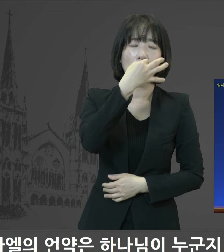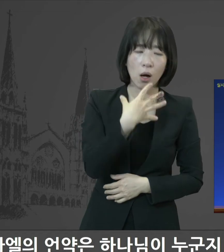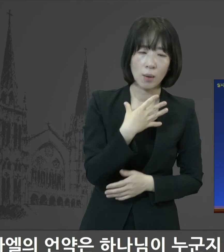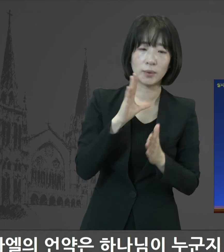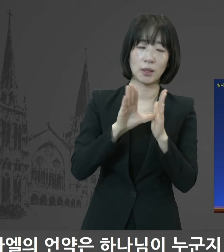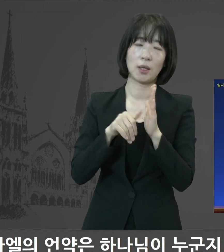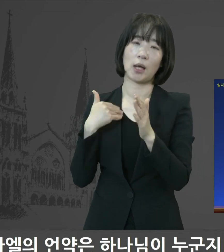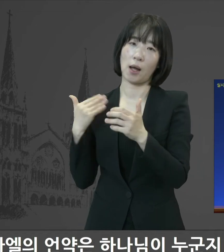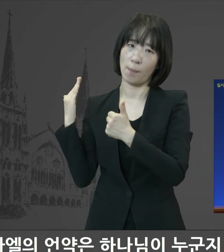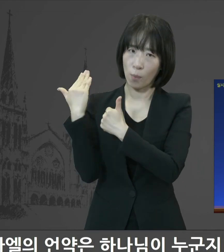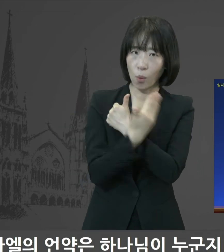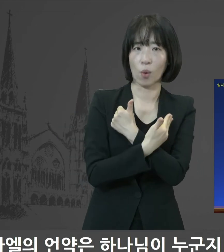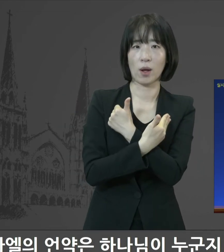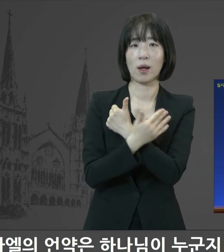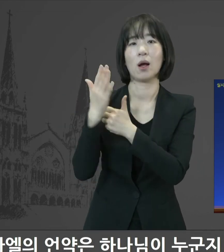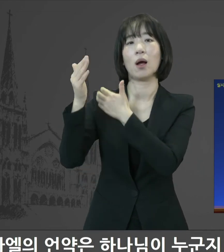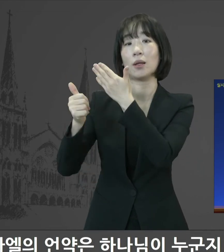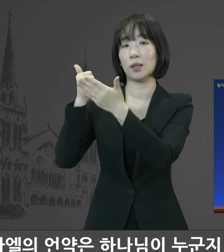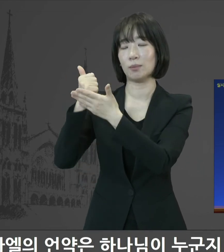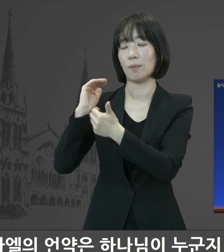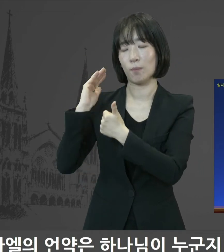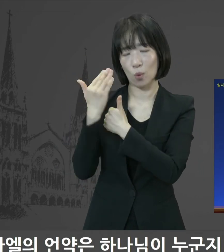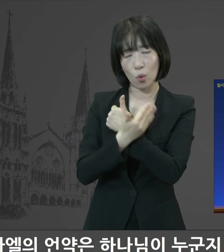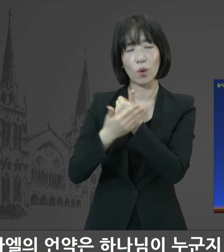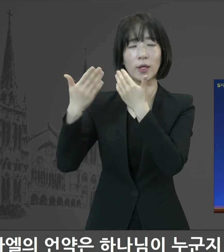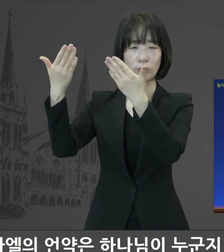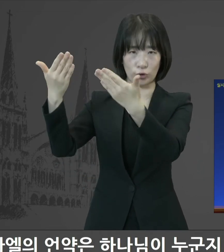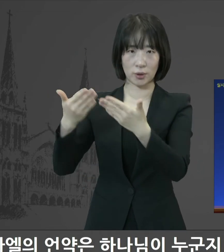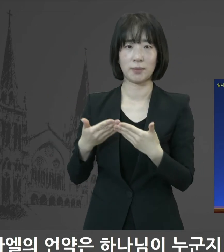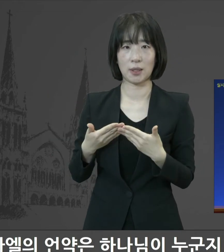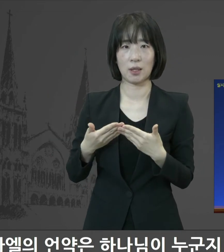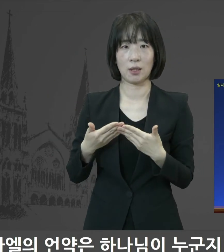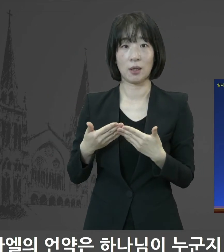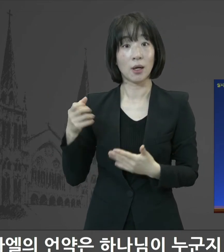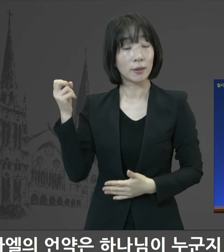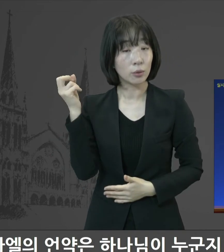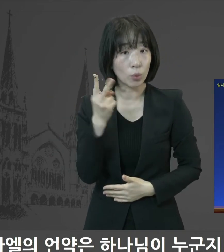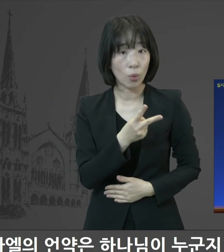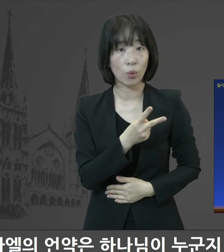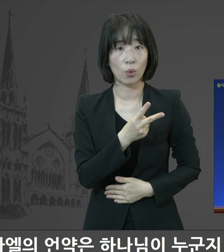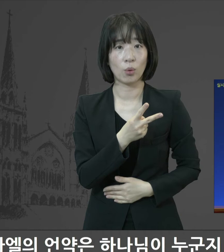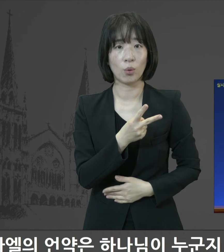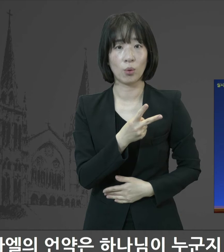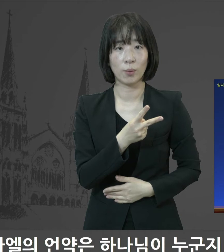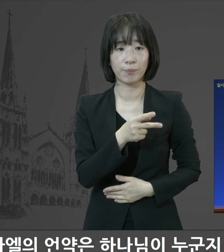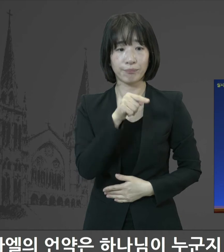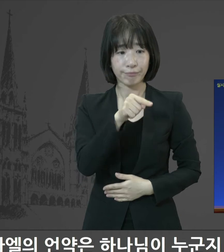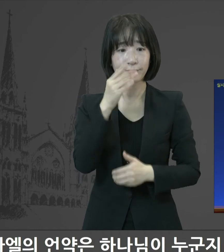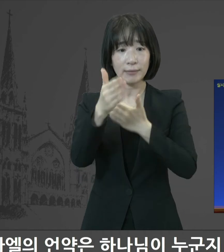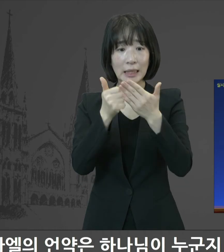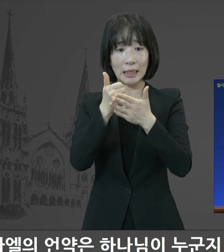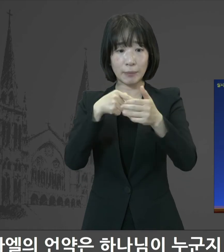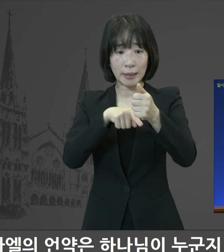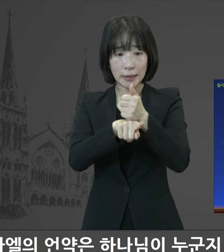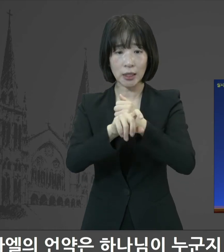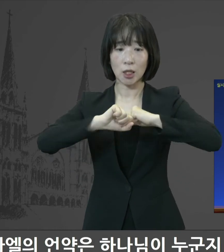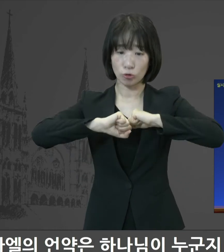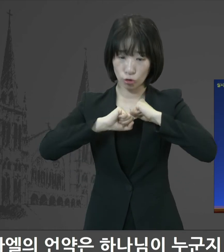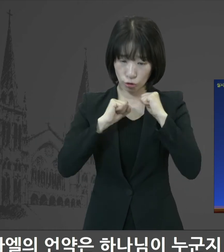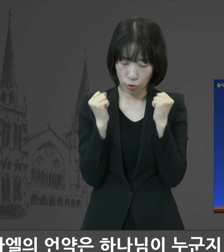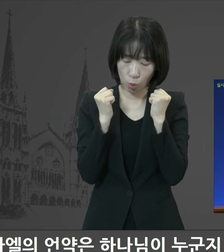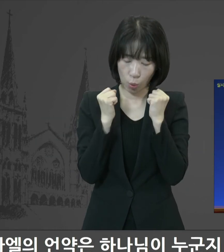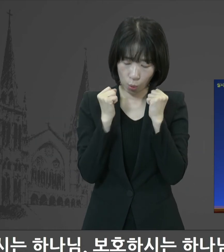주시는 하나님, 그 하나님인 사실을 알려주셨습니다. 그리고 충분히 그 뜻을 순종하며 따라가는